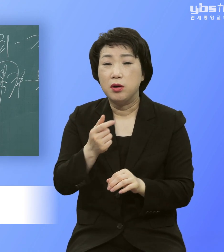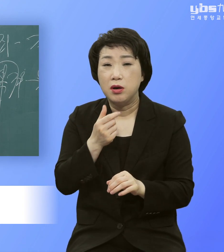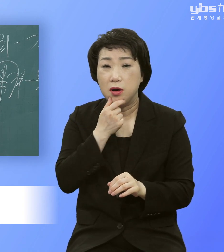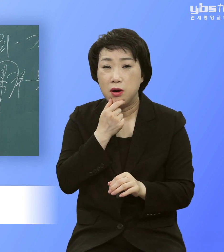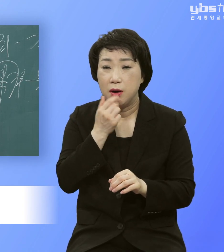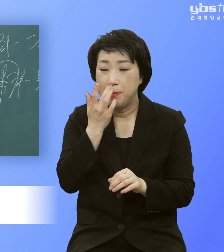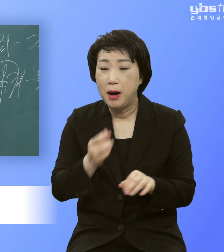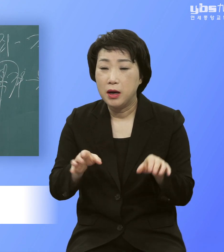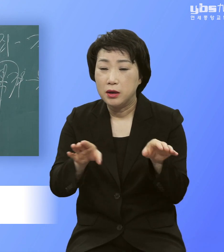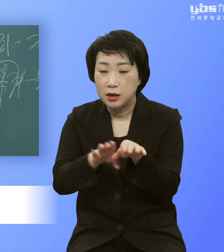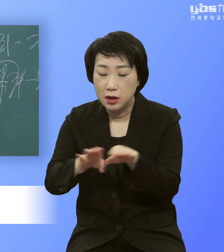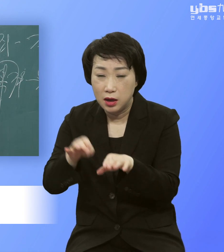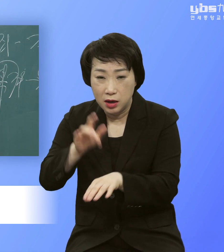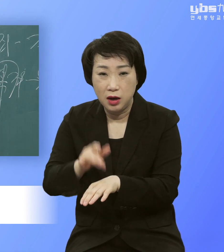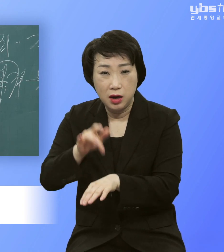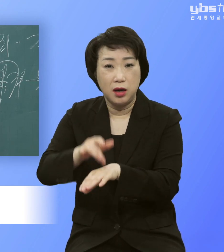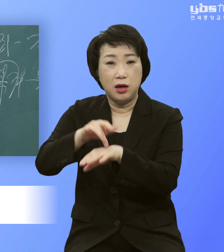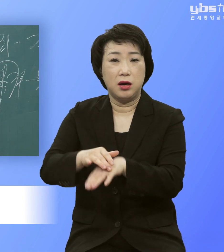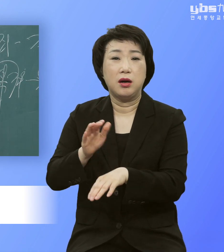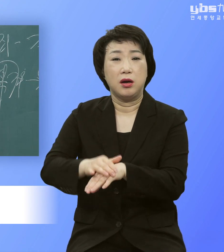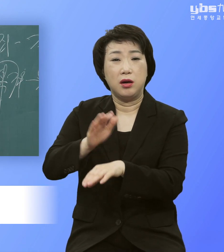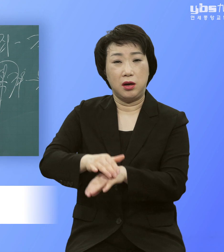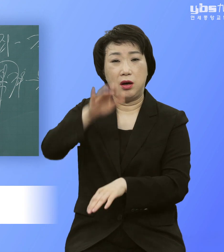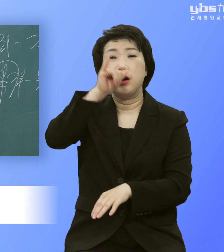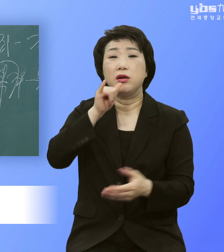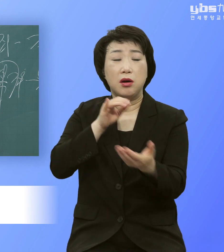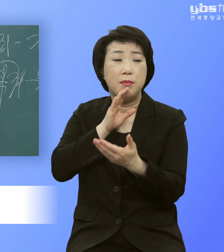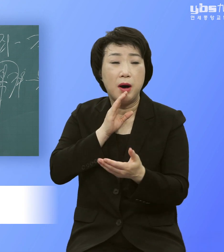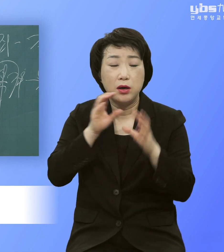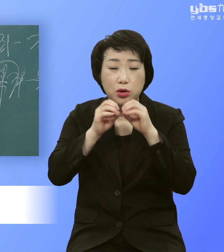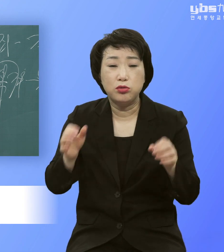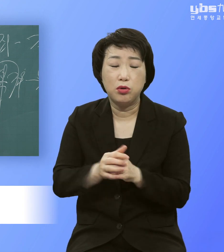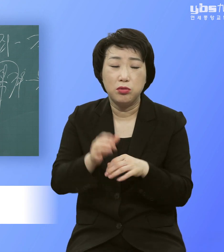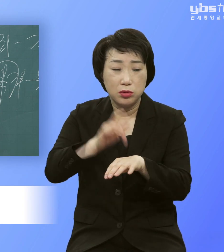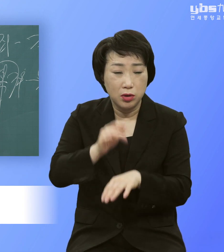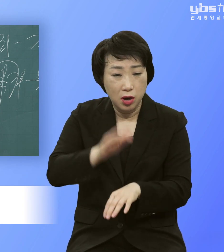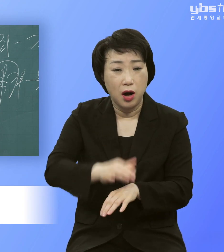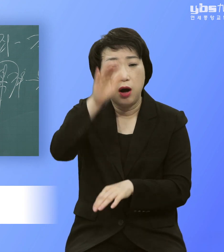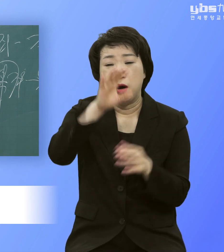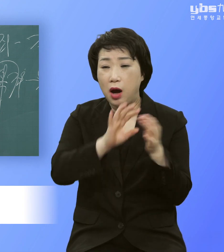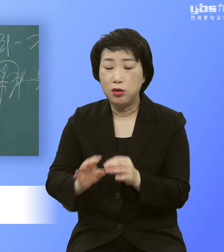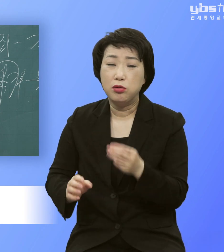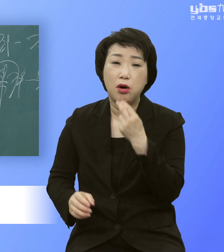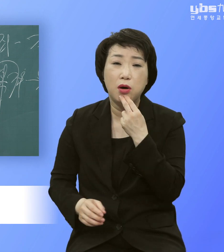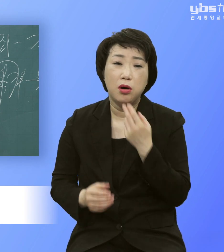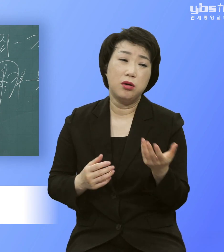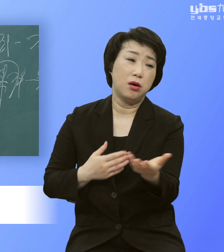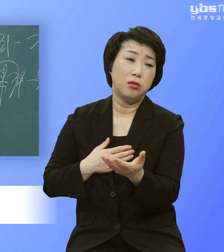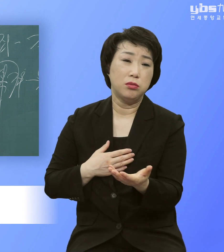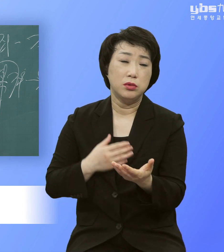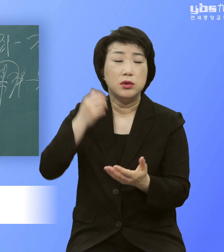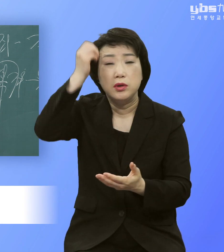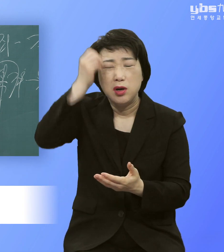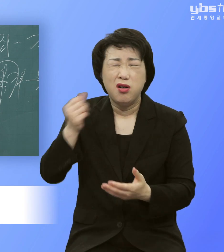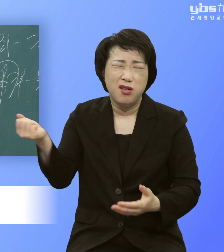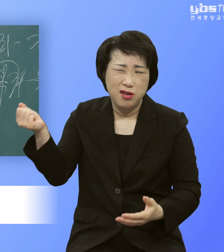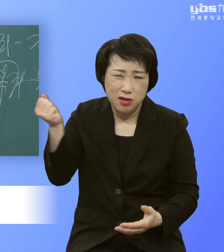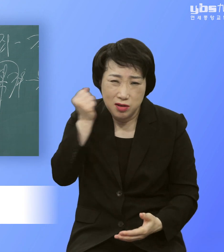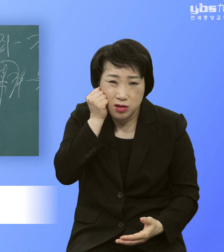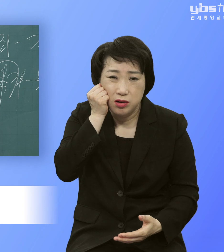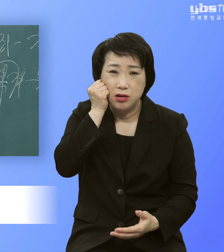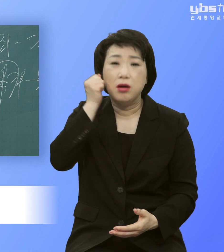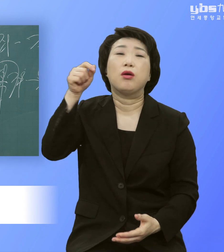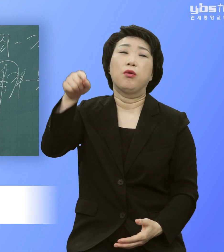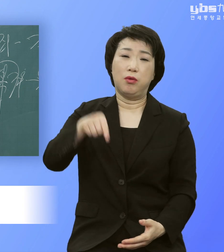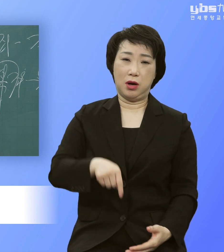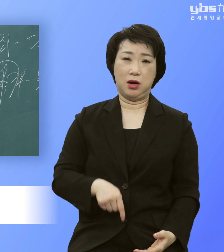안 치워. 전도 습관처럼 안 치워. 이건 정말로 내 영혼에 큰